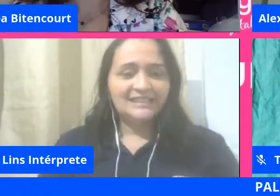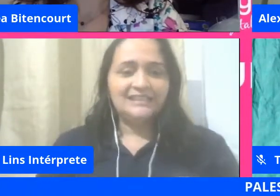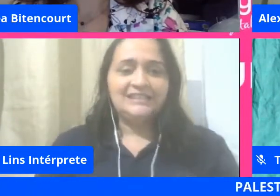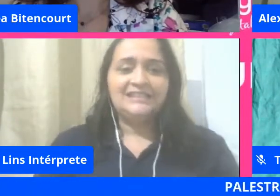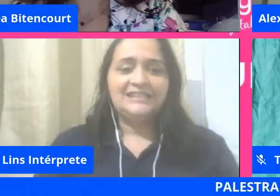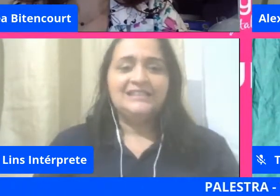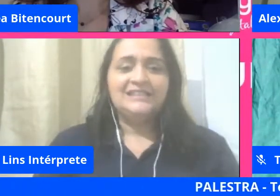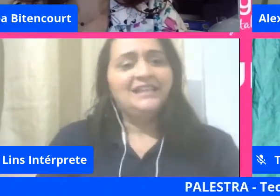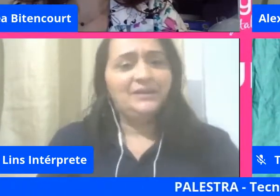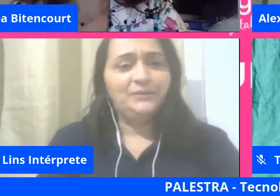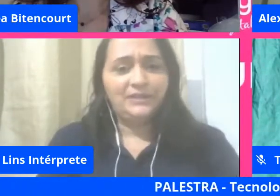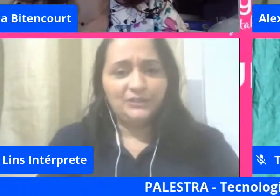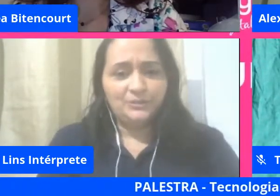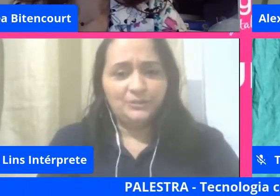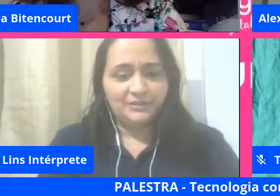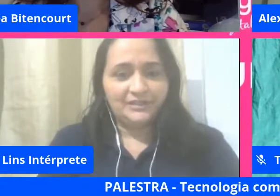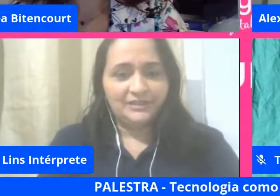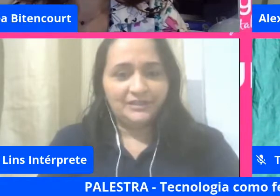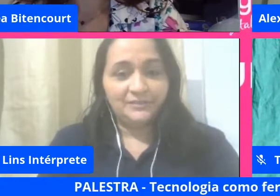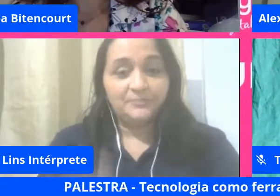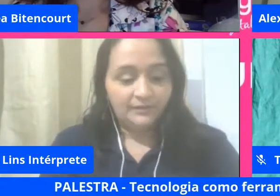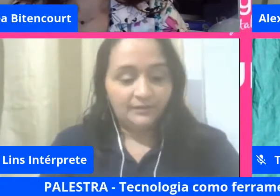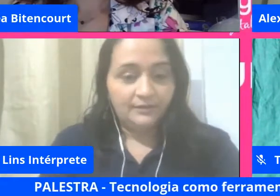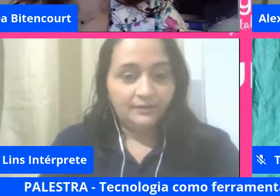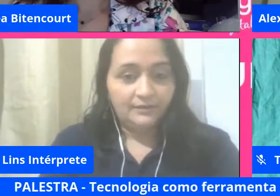É, não entendi por quê.